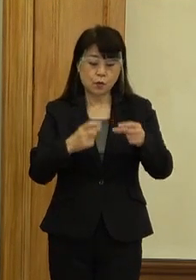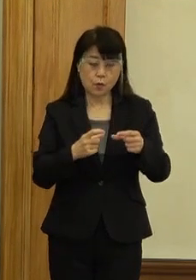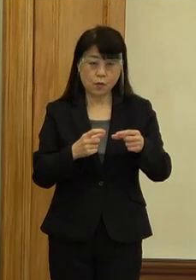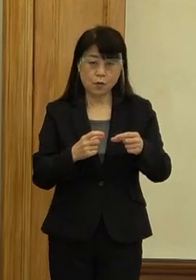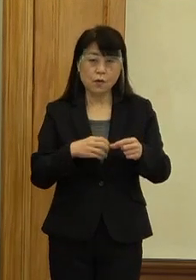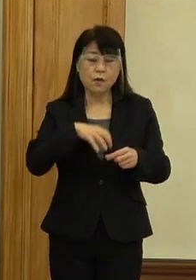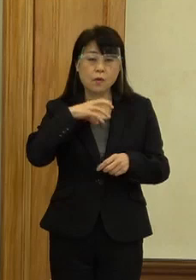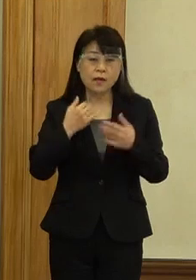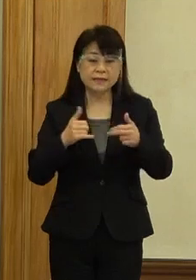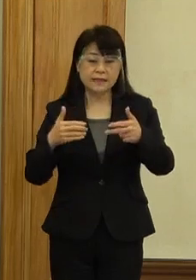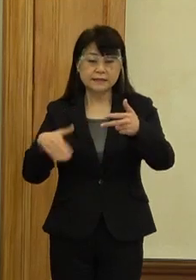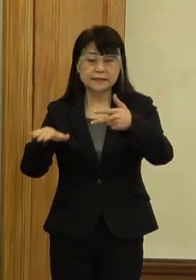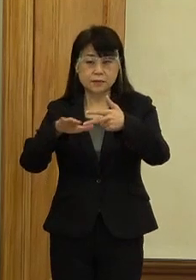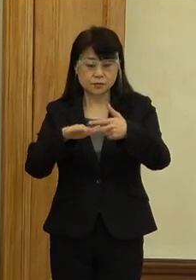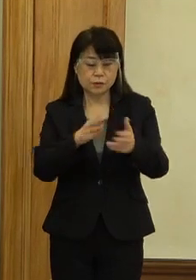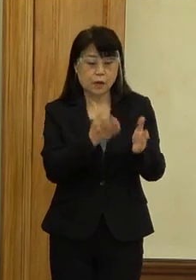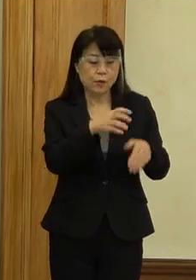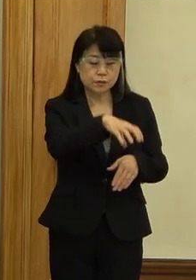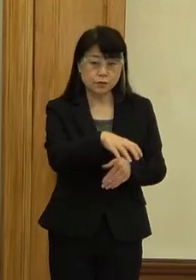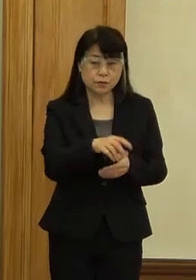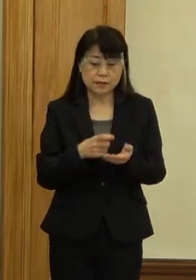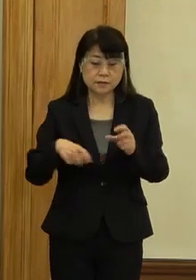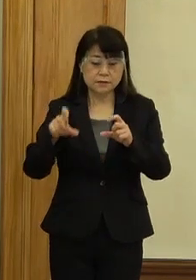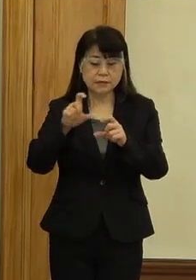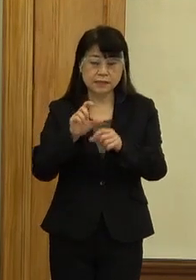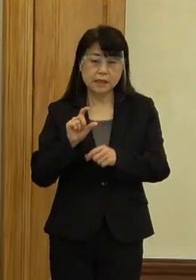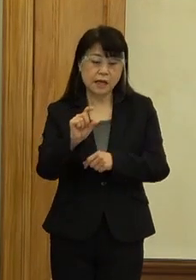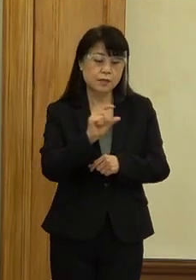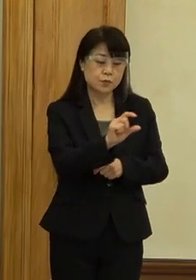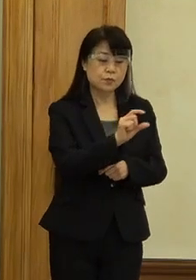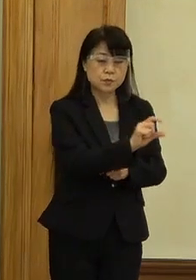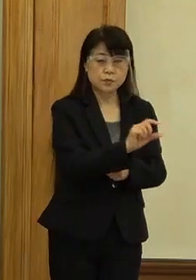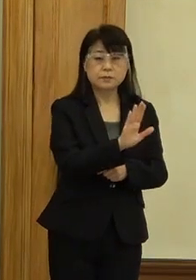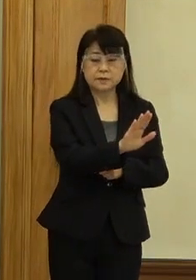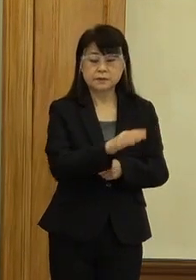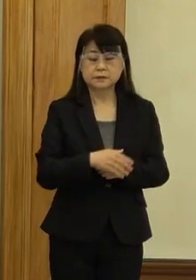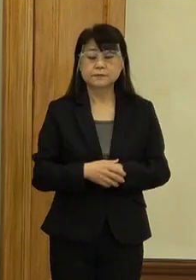や保育所などに追加で配布をいたします。